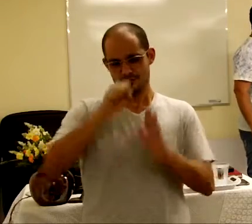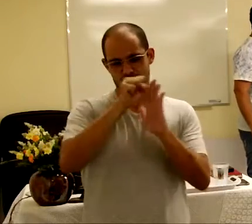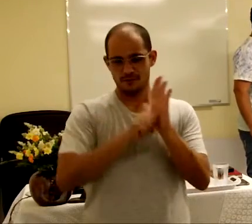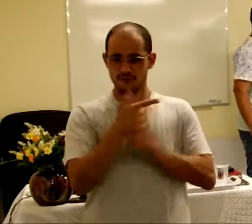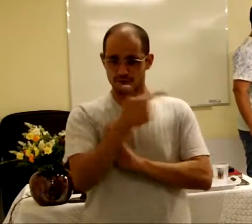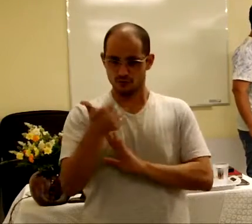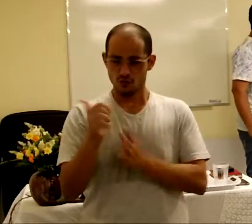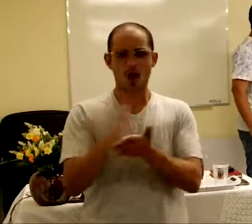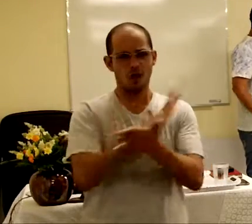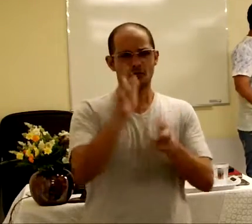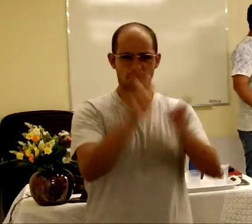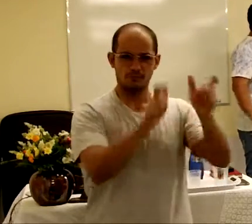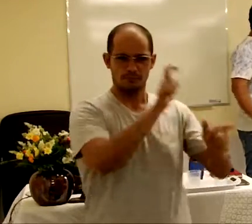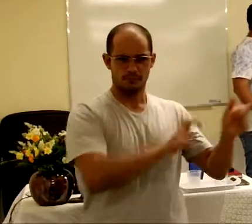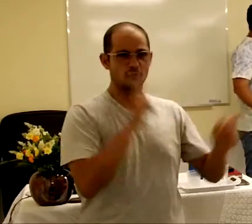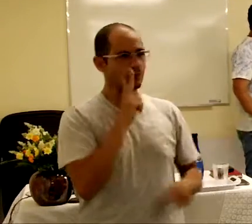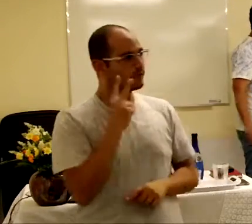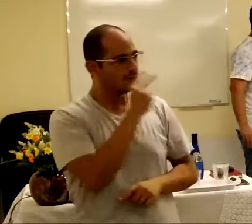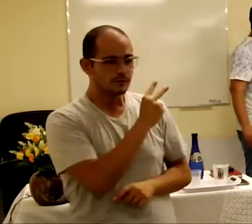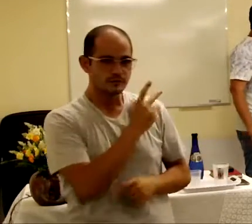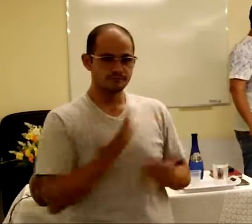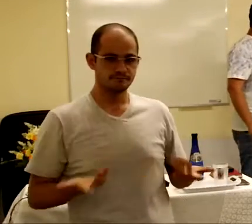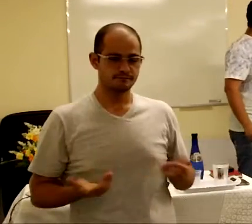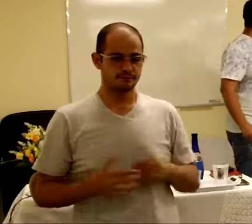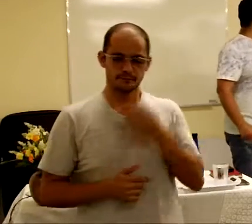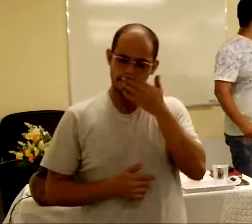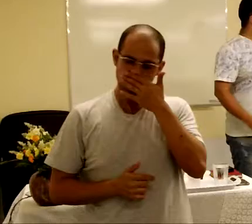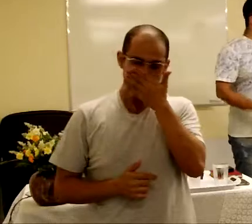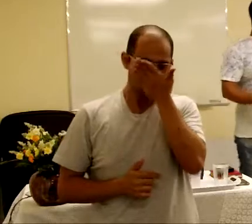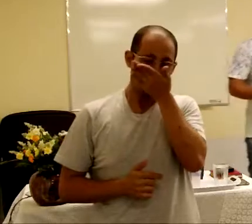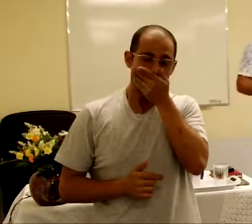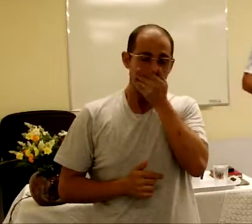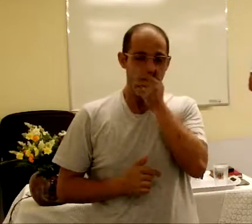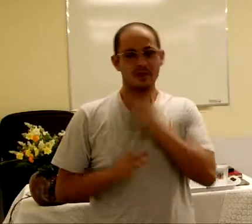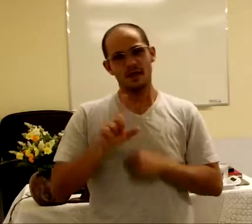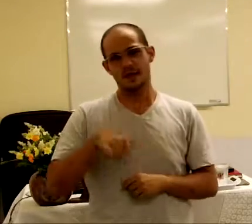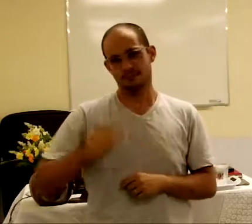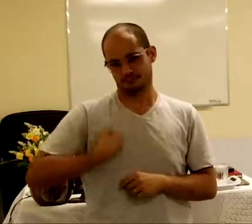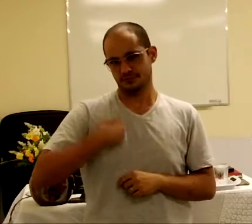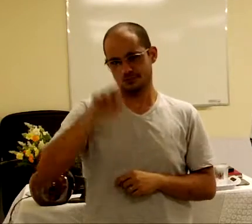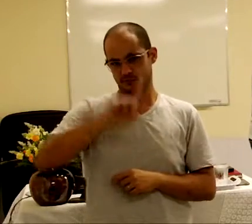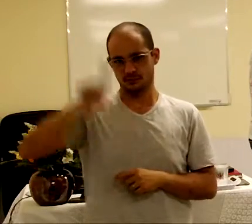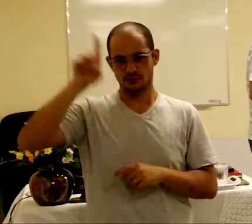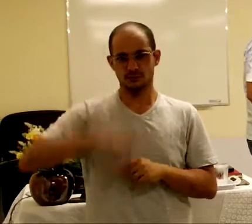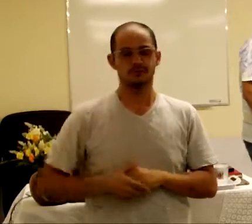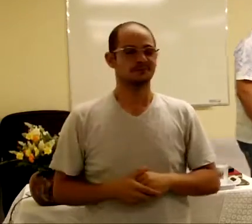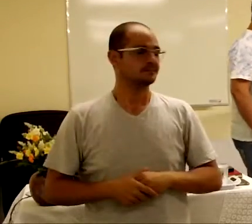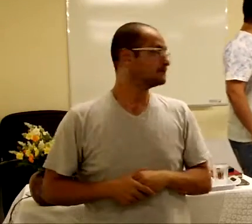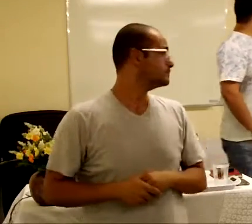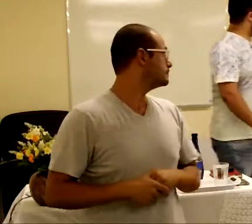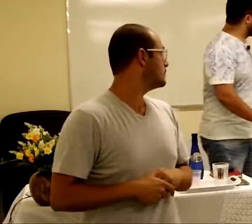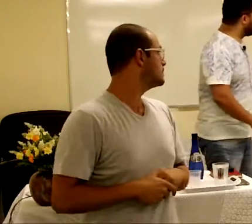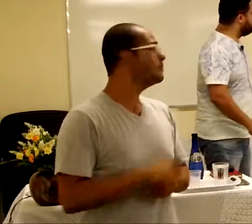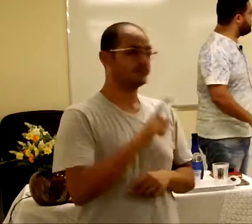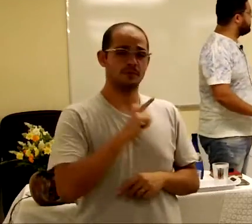veem numa manifestação, e não deixa de ser, né, em certo sentido, da força de Deus, né, da presença de Deus. Aqui também